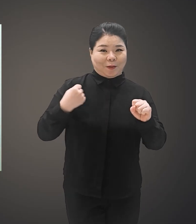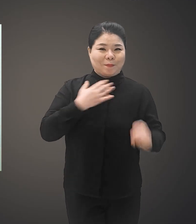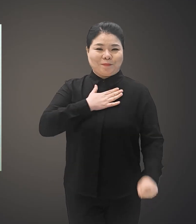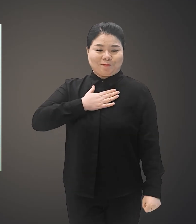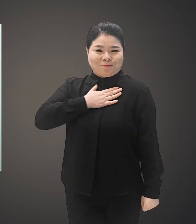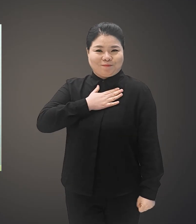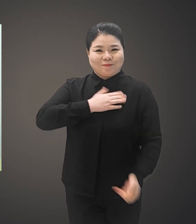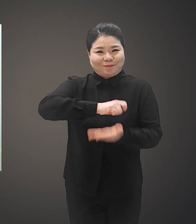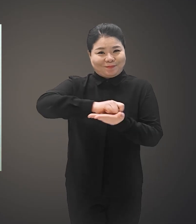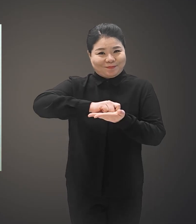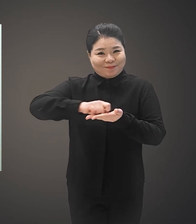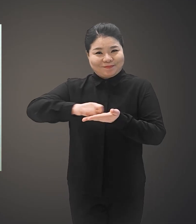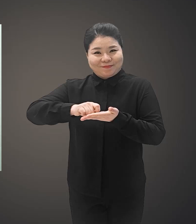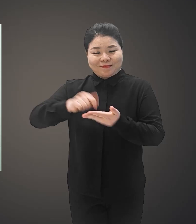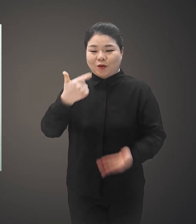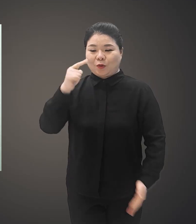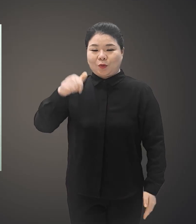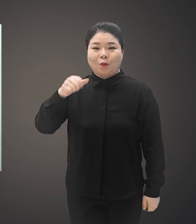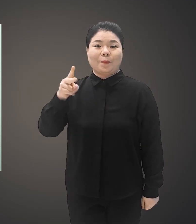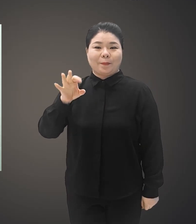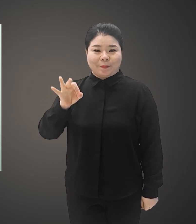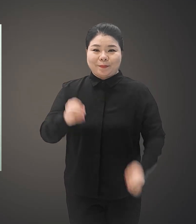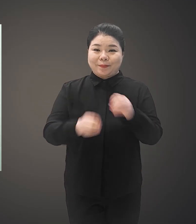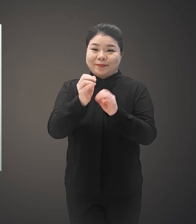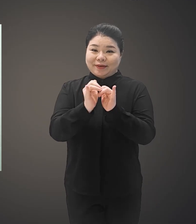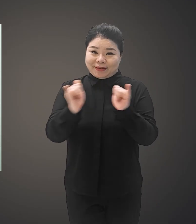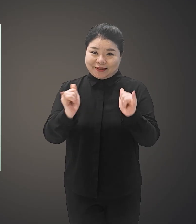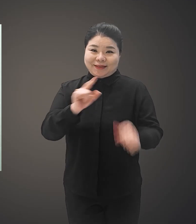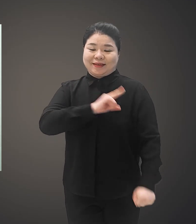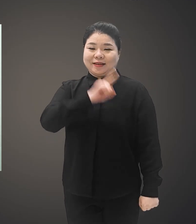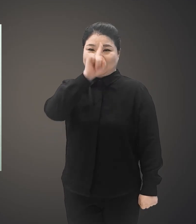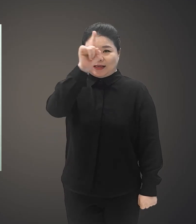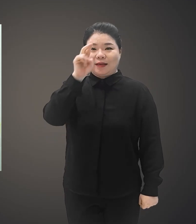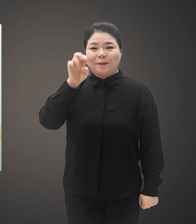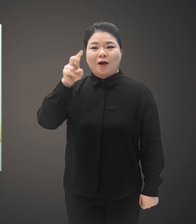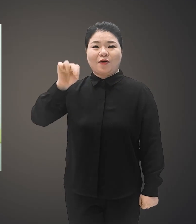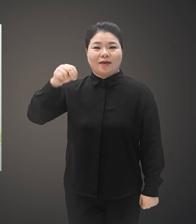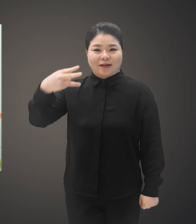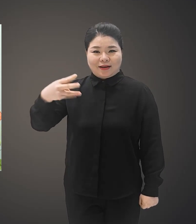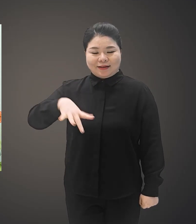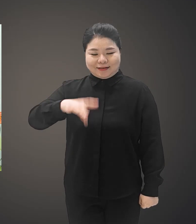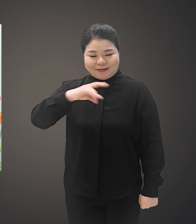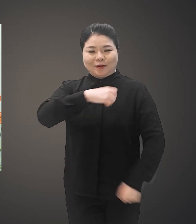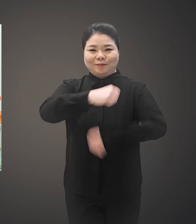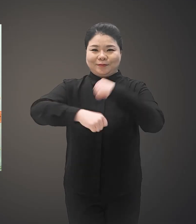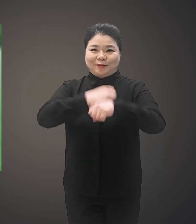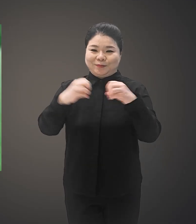노래해온 농명의 시인 이병일의 첫 산문집이 출간되었습니다.